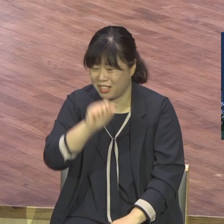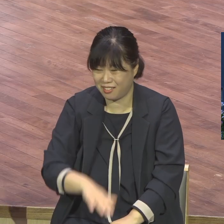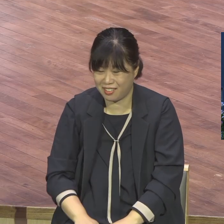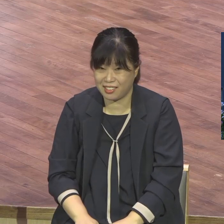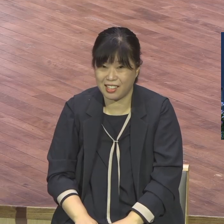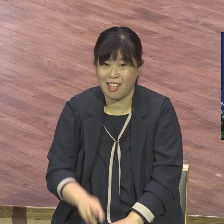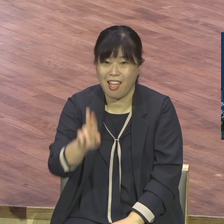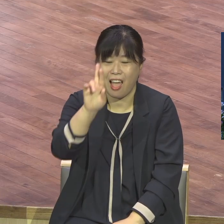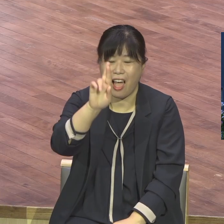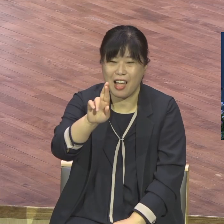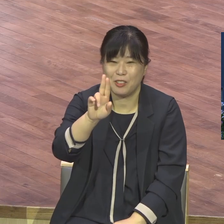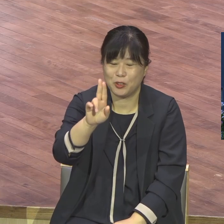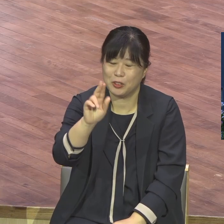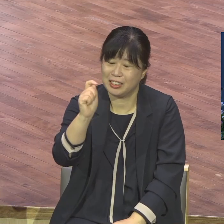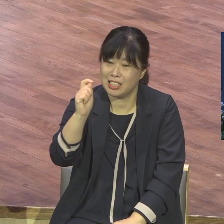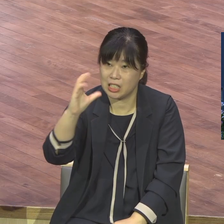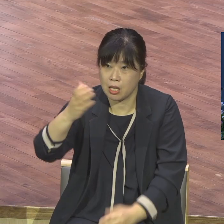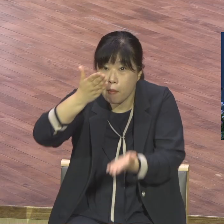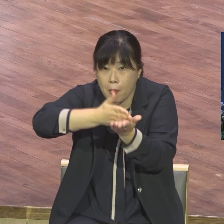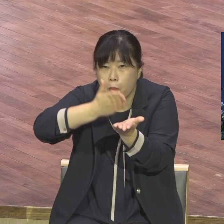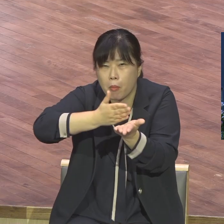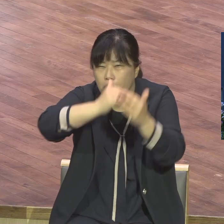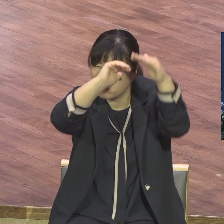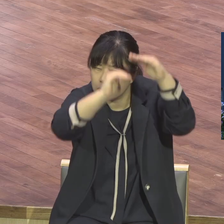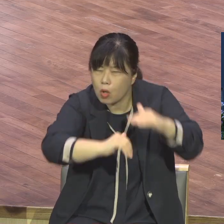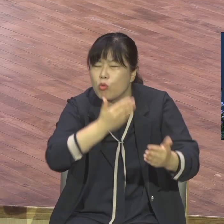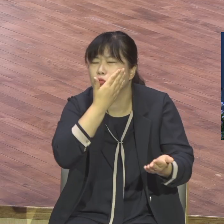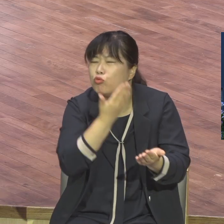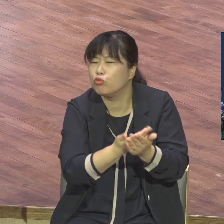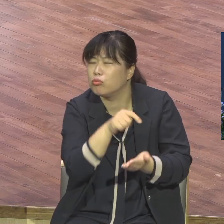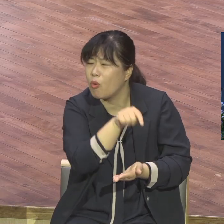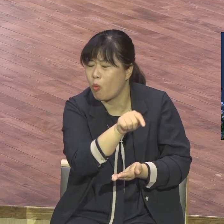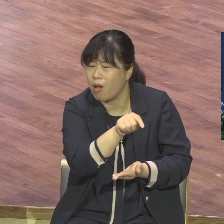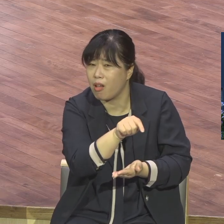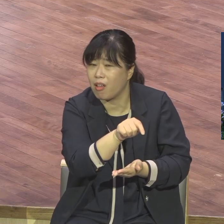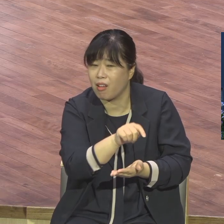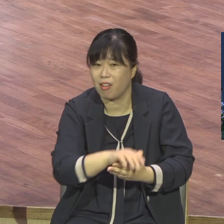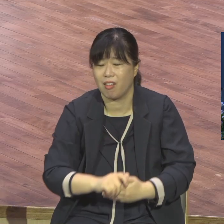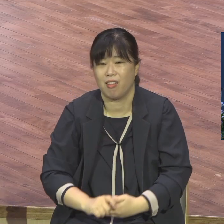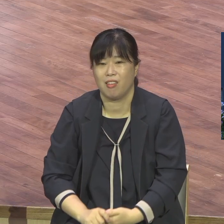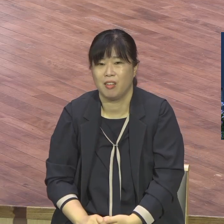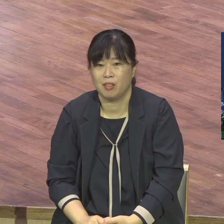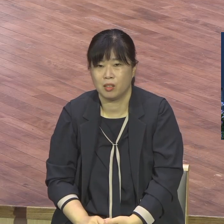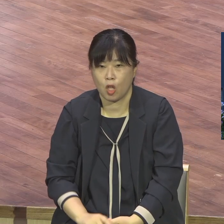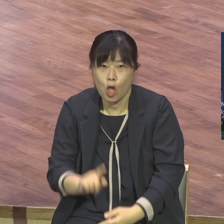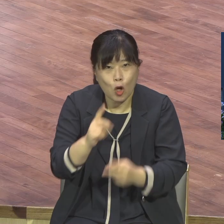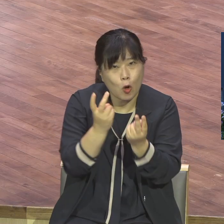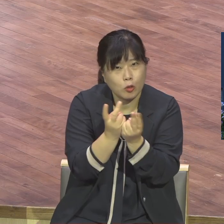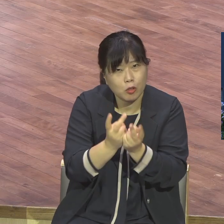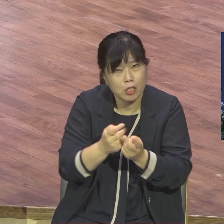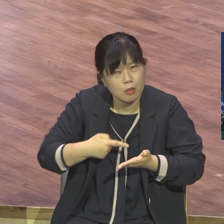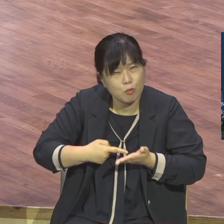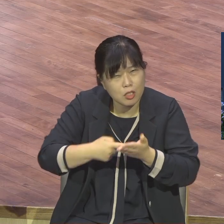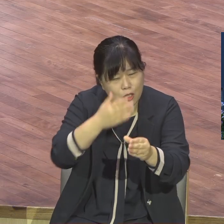이렇게 지금 세계 성교를 펼쳐나가고 있는가, 그 시스템을 좀 봐야 되는데.